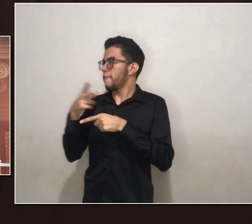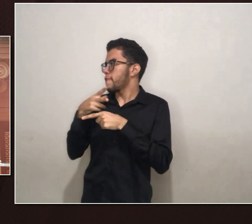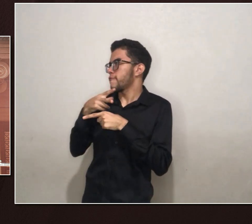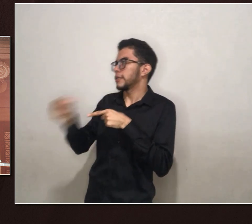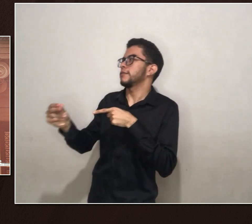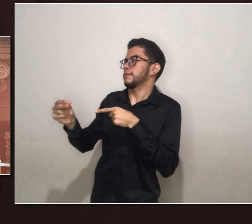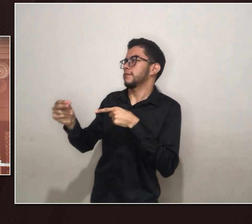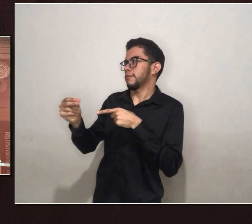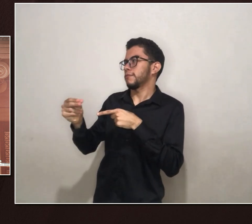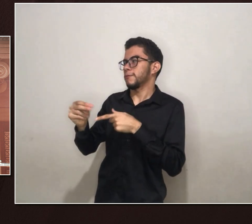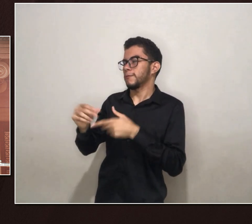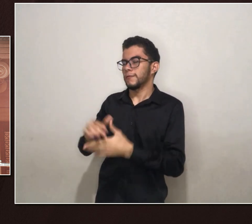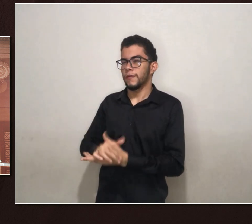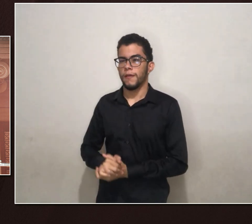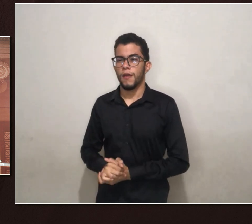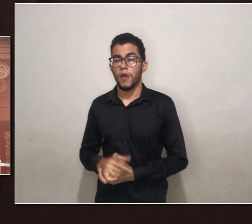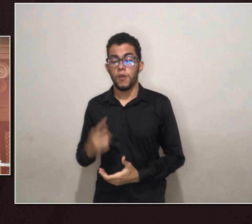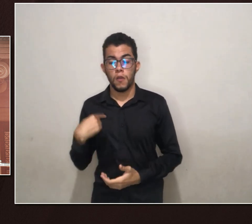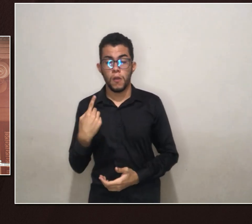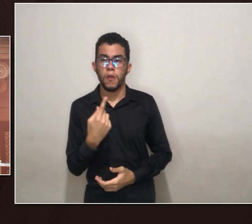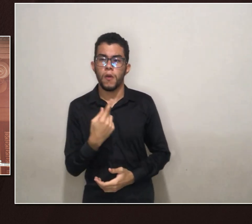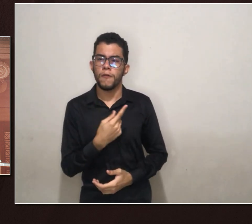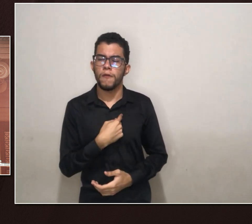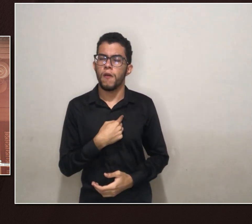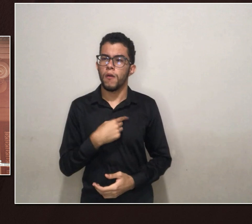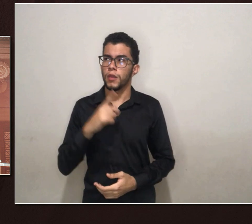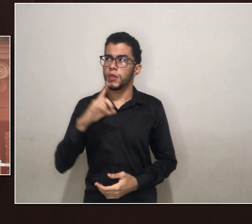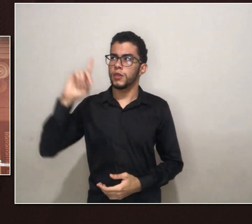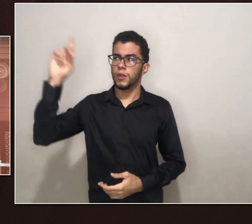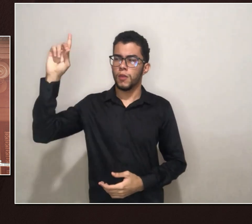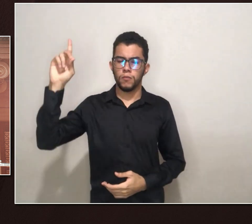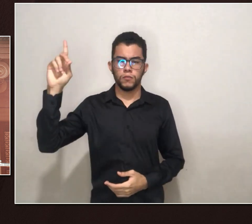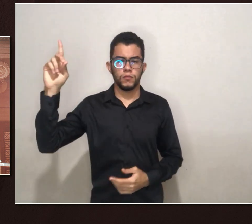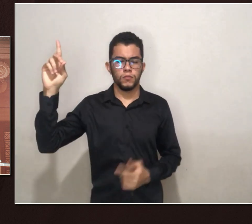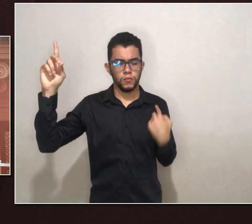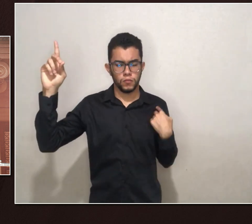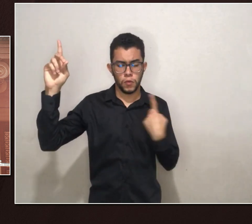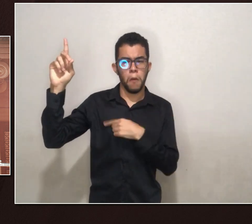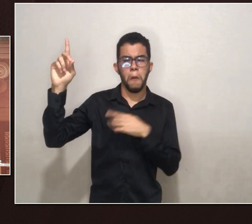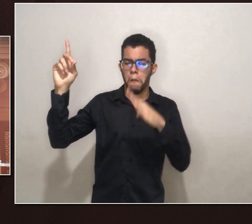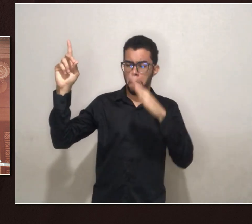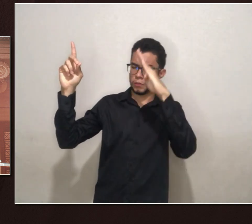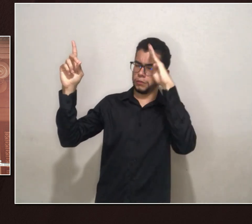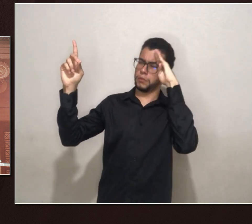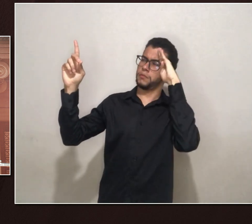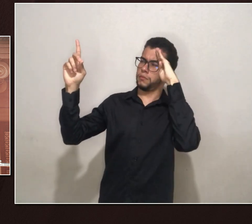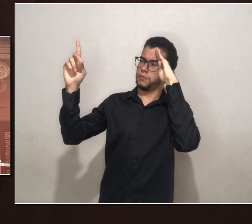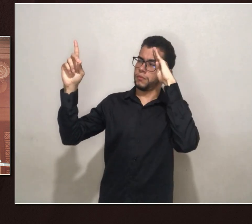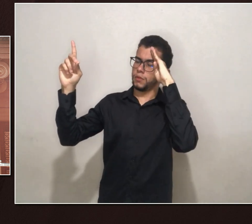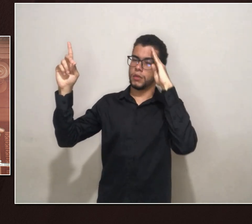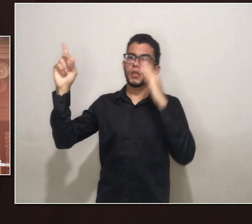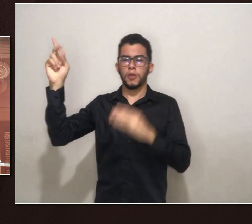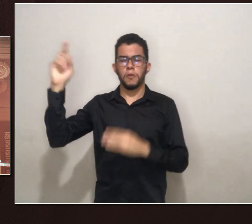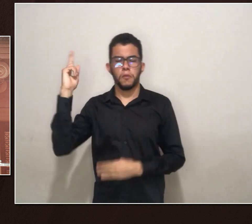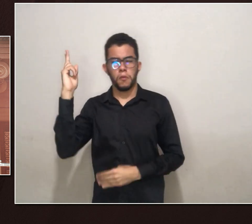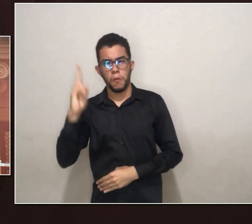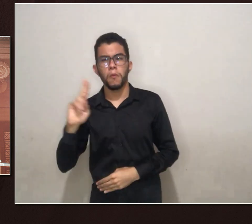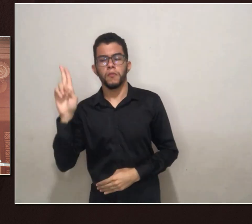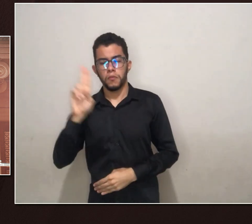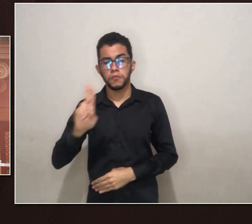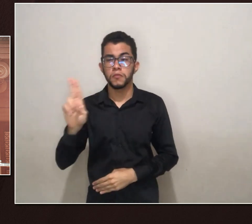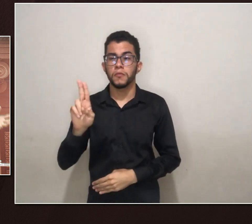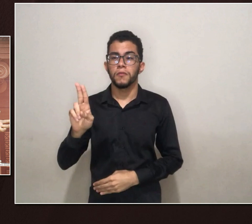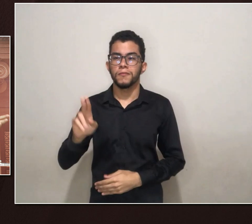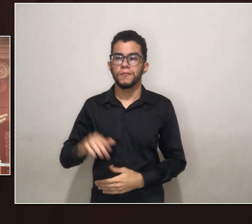Senhor conseguiu um exército grande de jovens santos nas igrejas, no momento em que